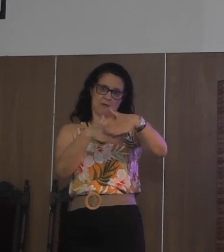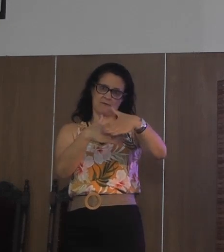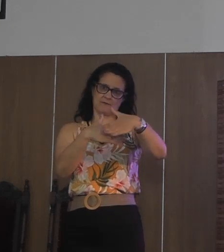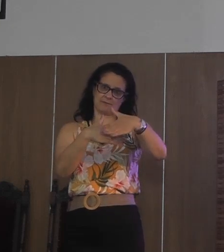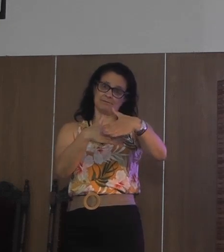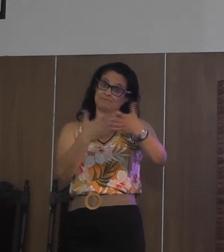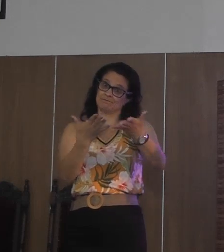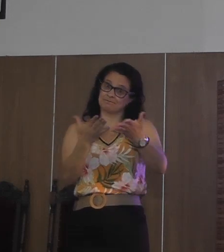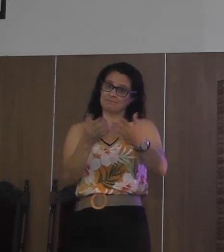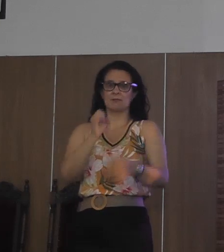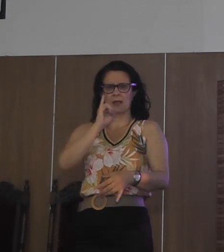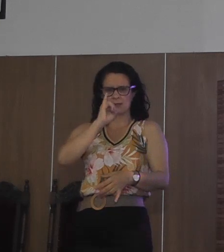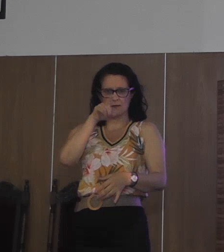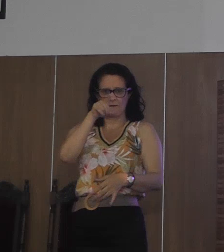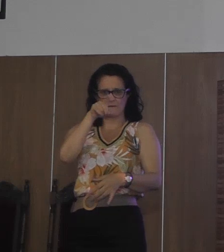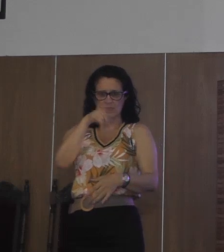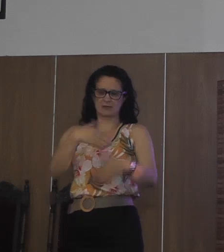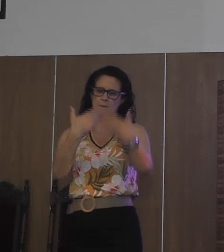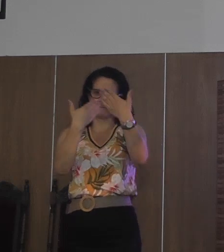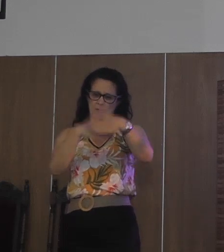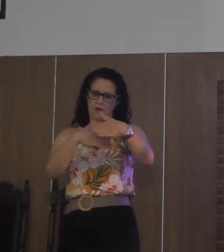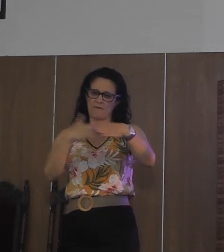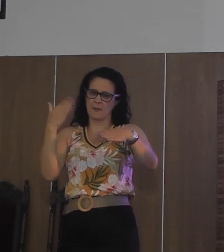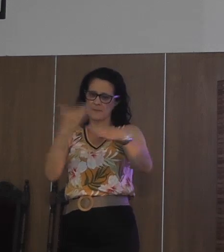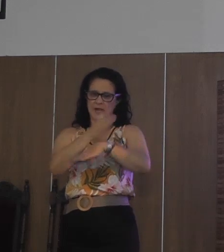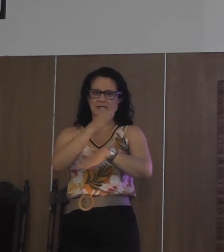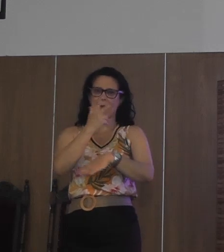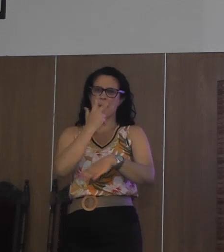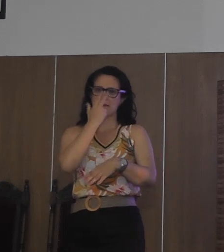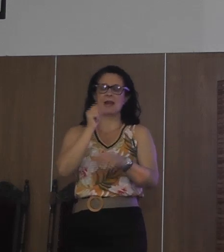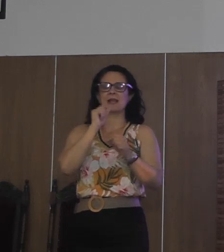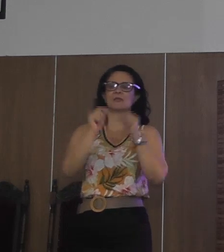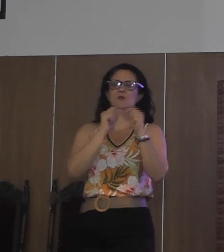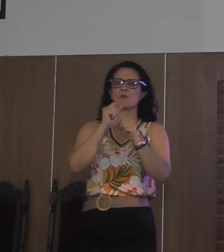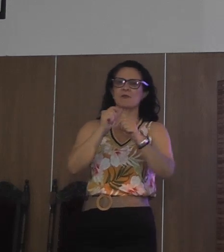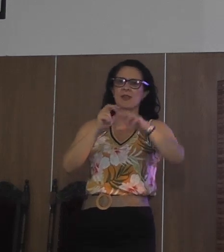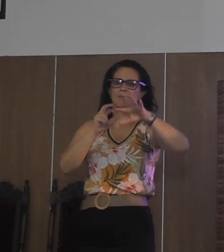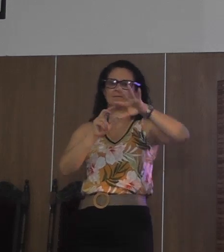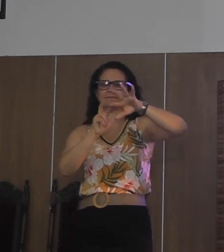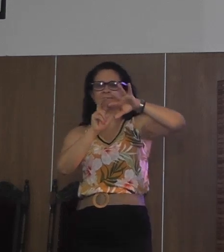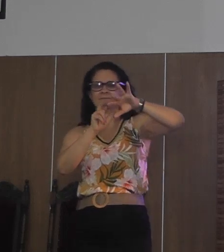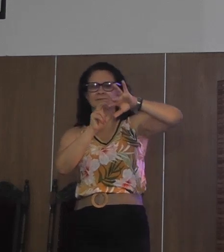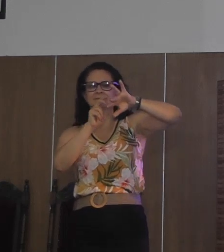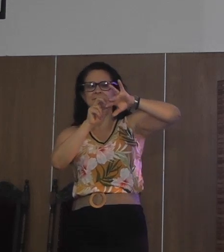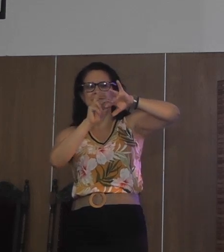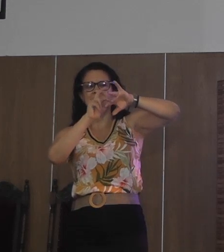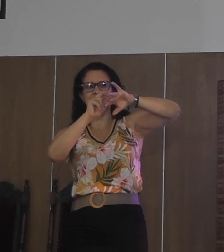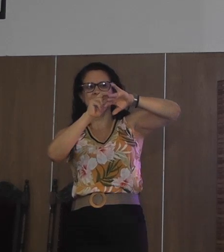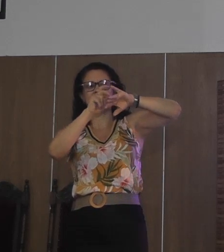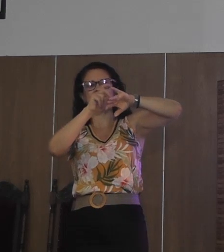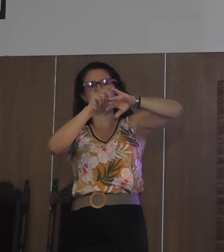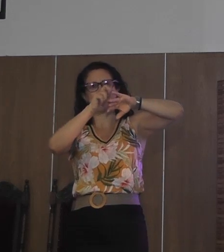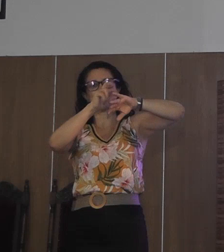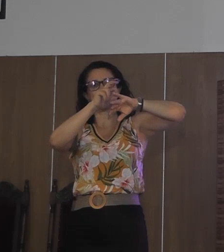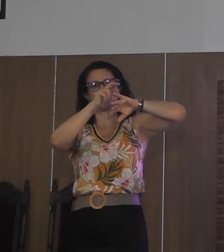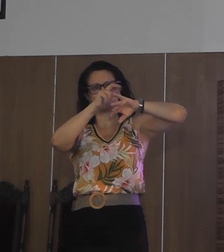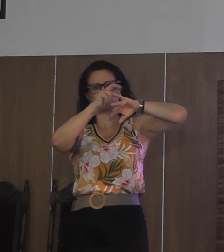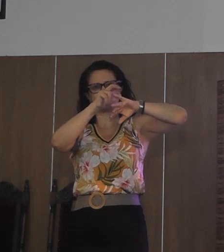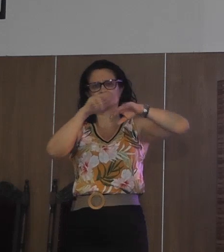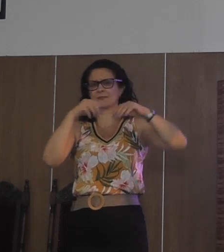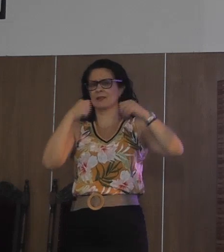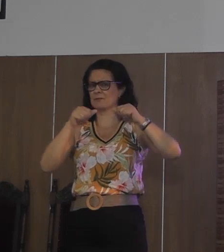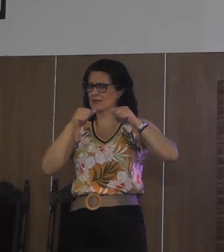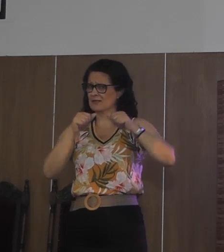gente subir um degrau na escada diante de Deus. Não tem outra explicação. Ou você se